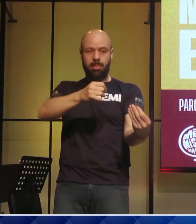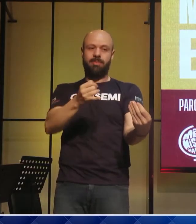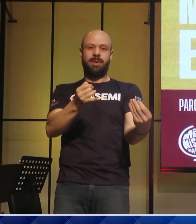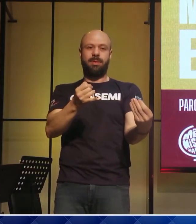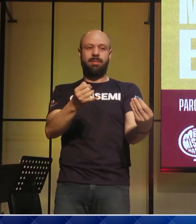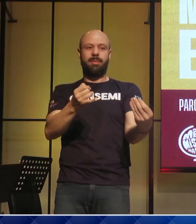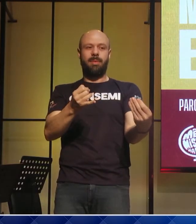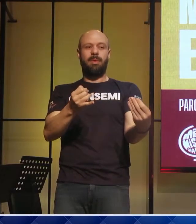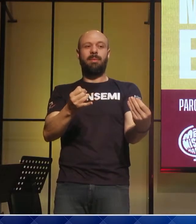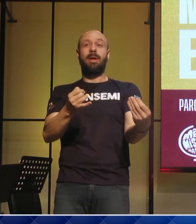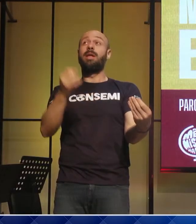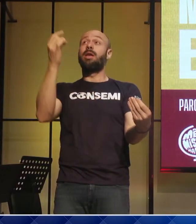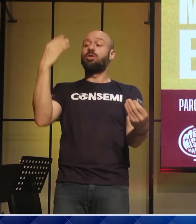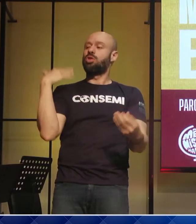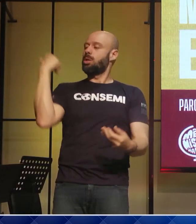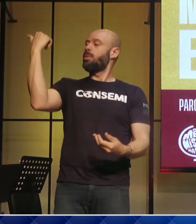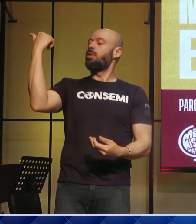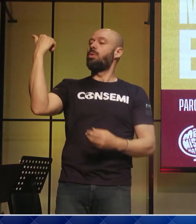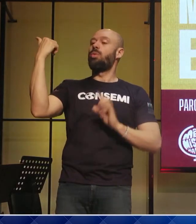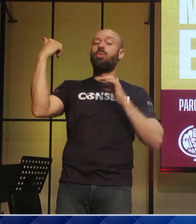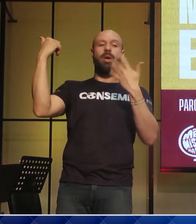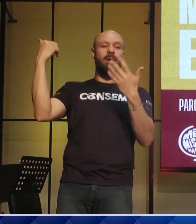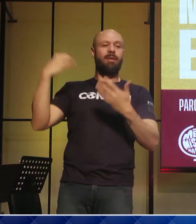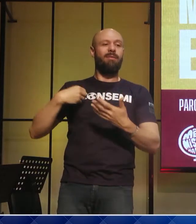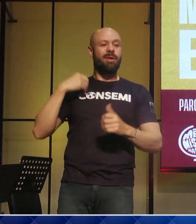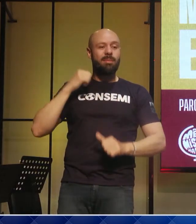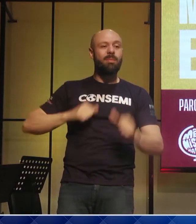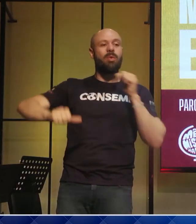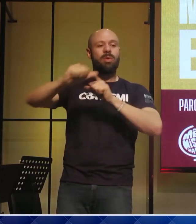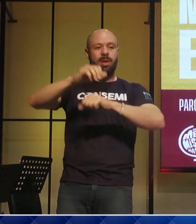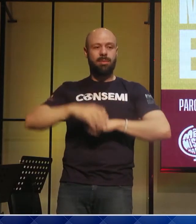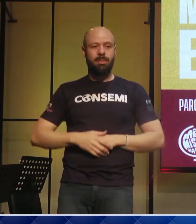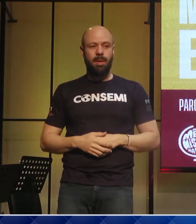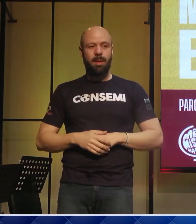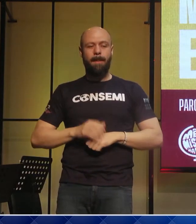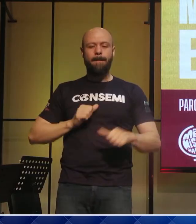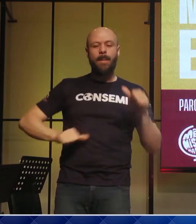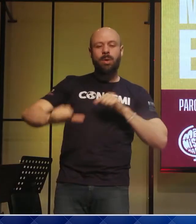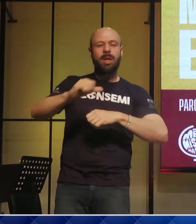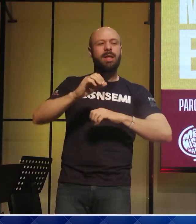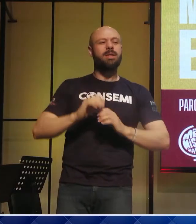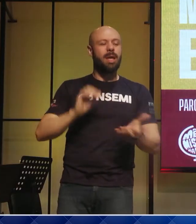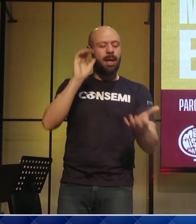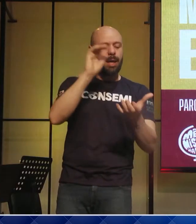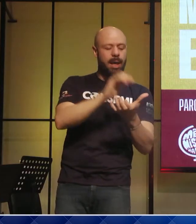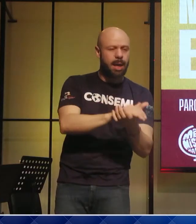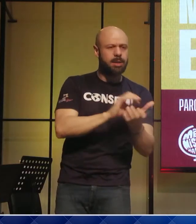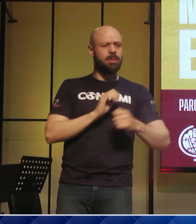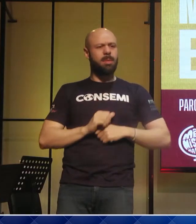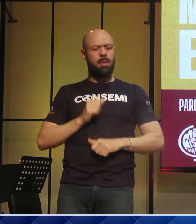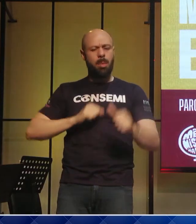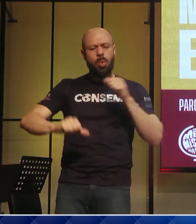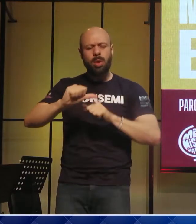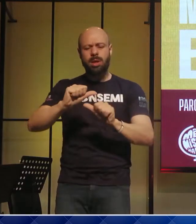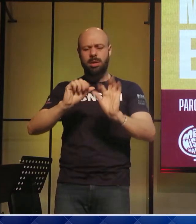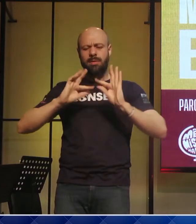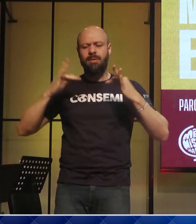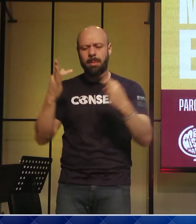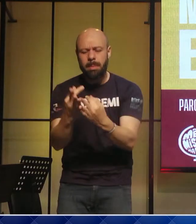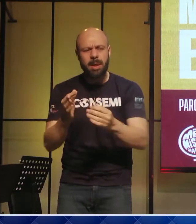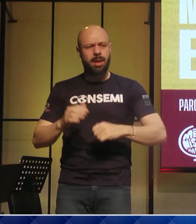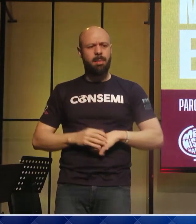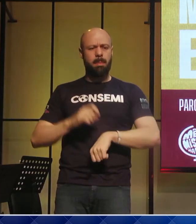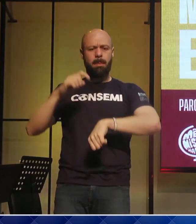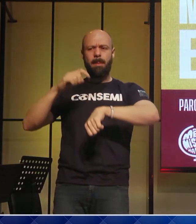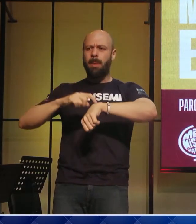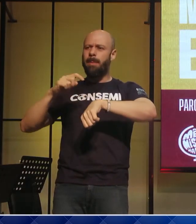chamado, da transformação da sua vida, da mudança do seu casamento, da mudança da sua família, do